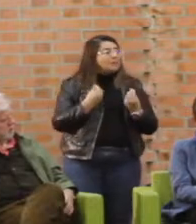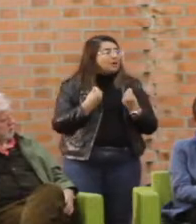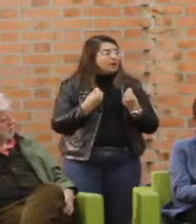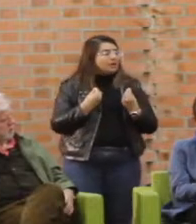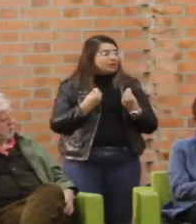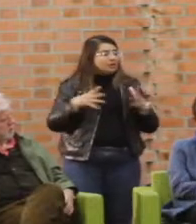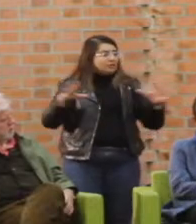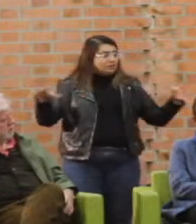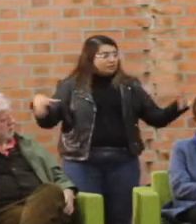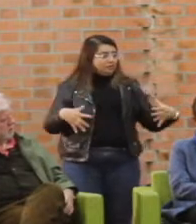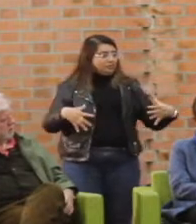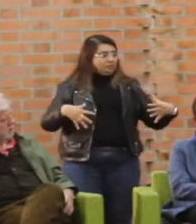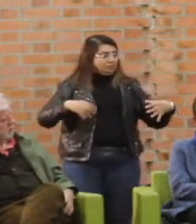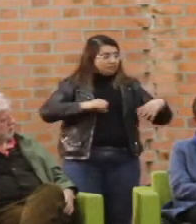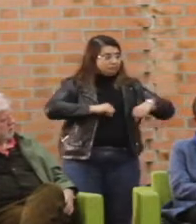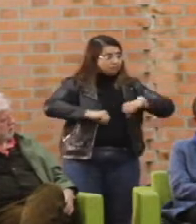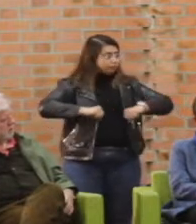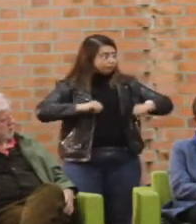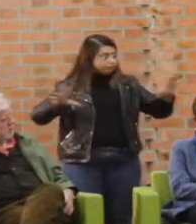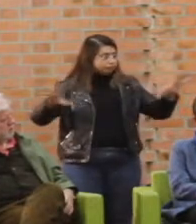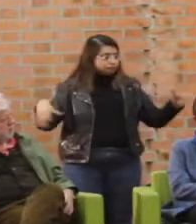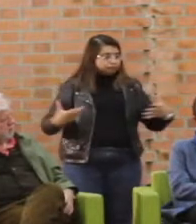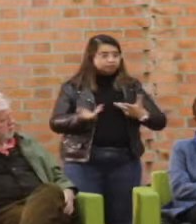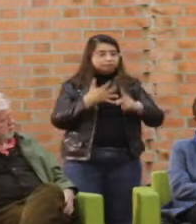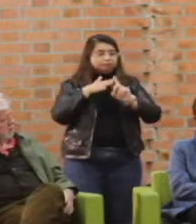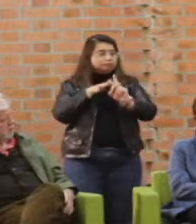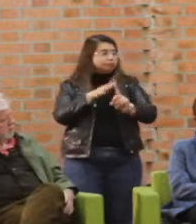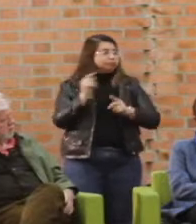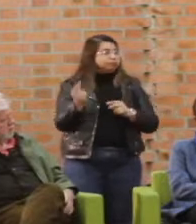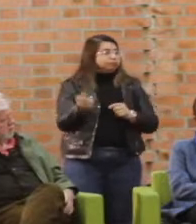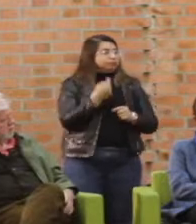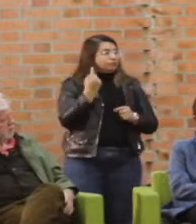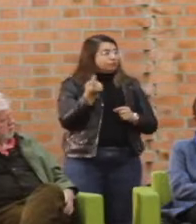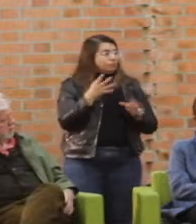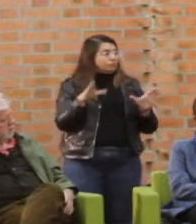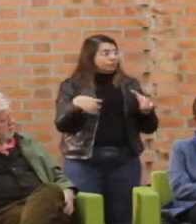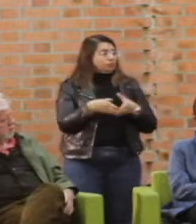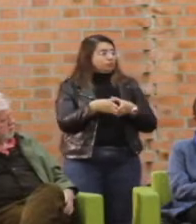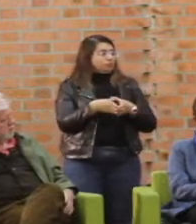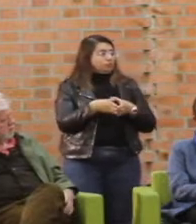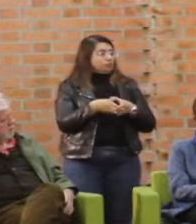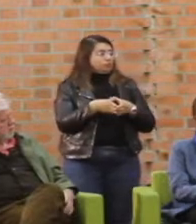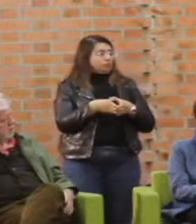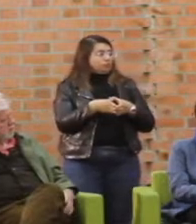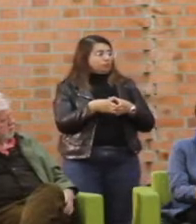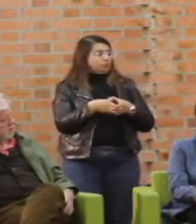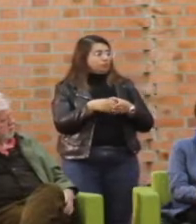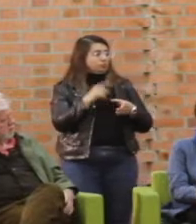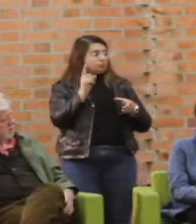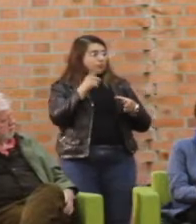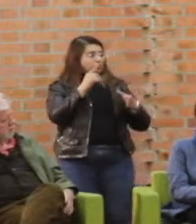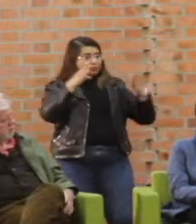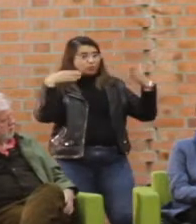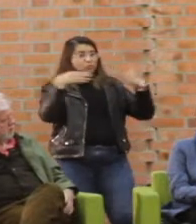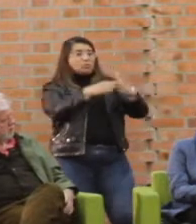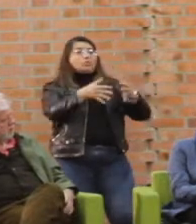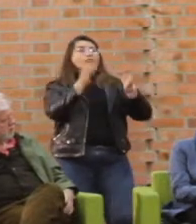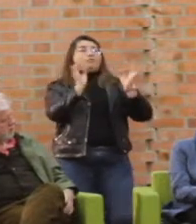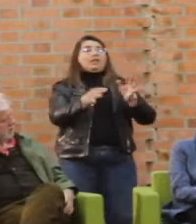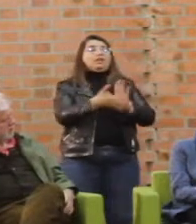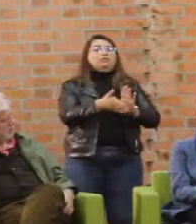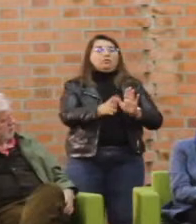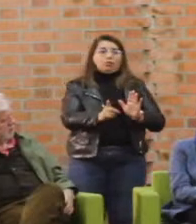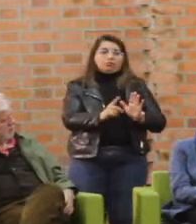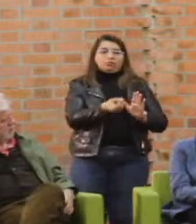reforzar y que realmente la sentencia no sea solamente un efecto formal sino